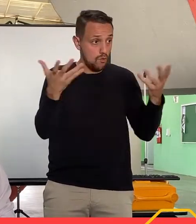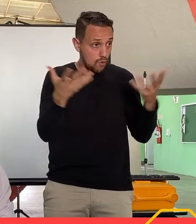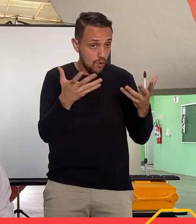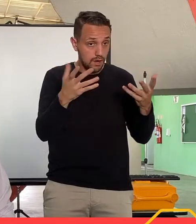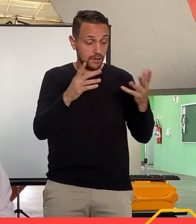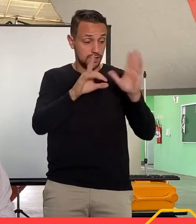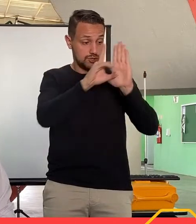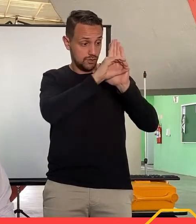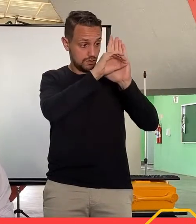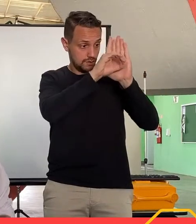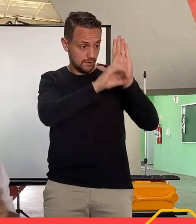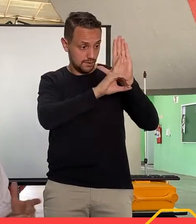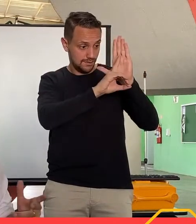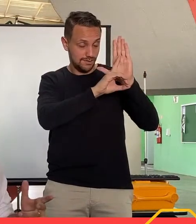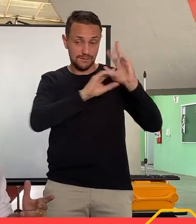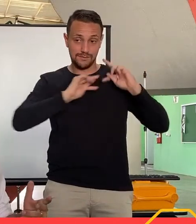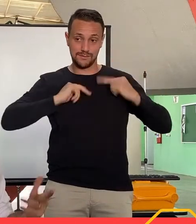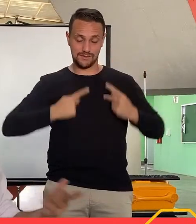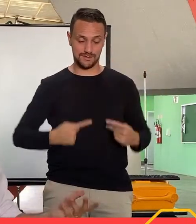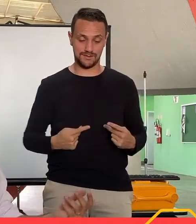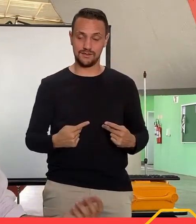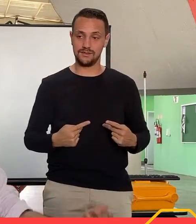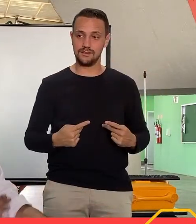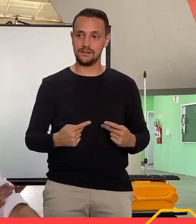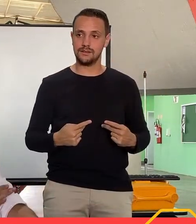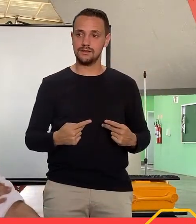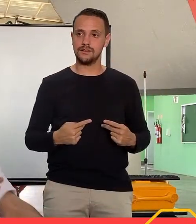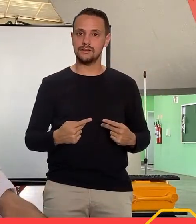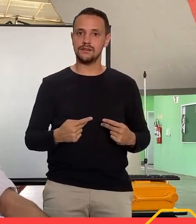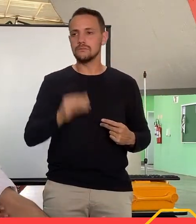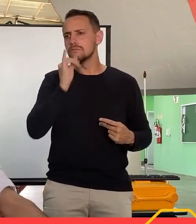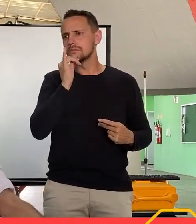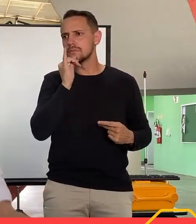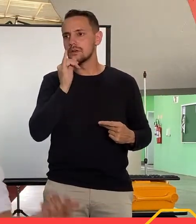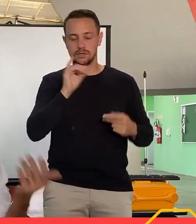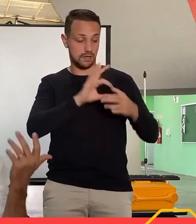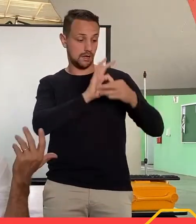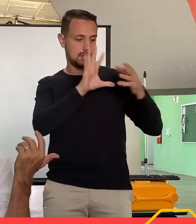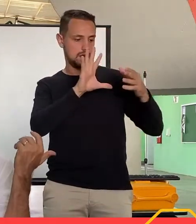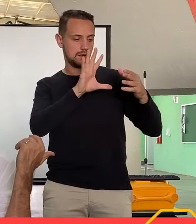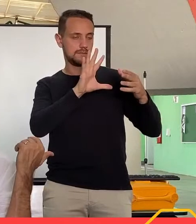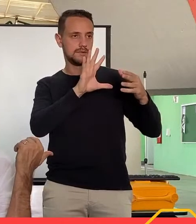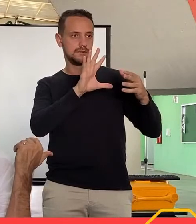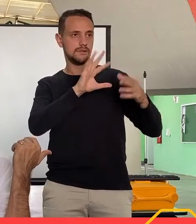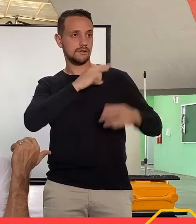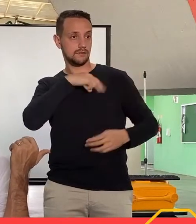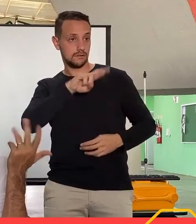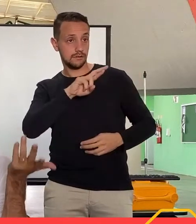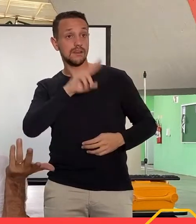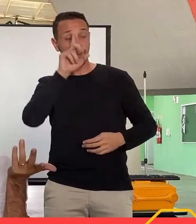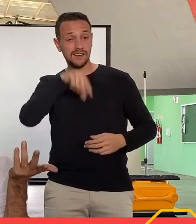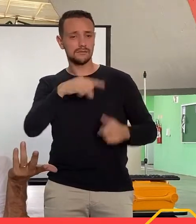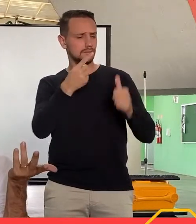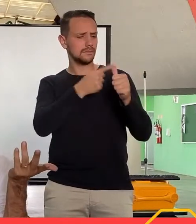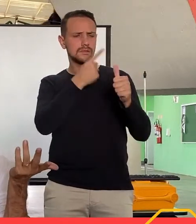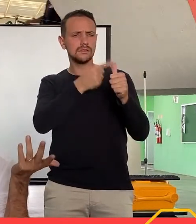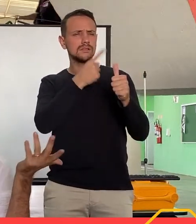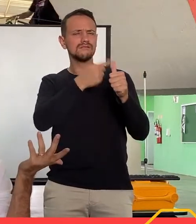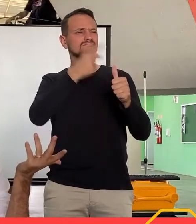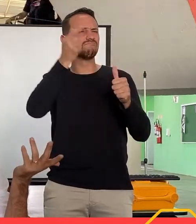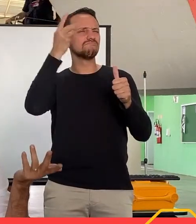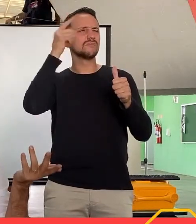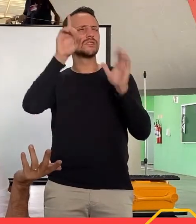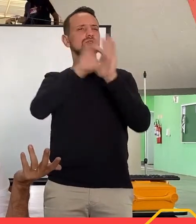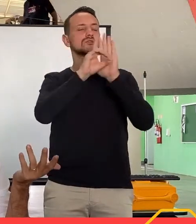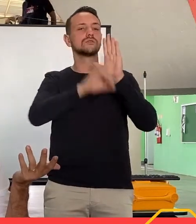direitos humanos. Então, a liberdade religiosa, por exemplo, é um dos primeiros direitos